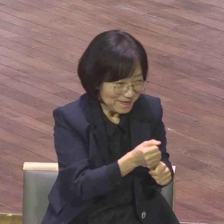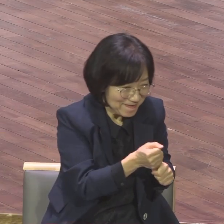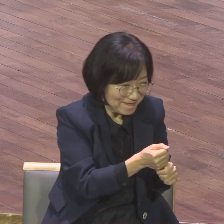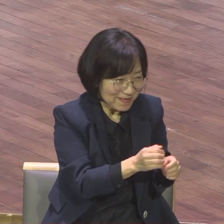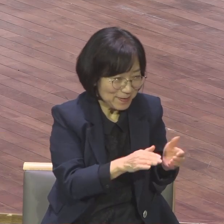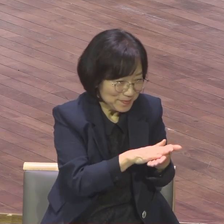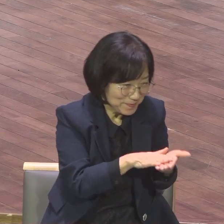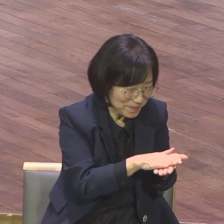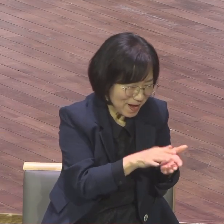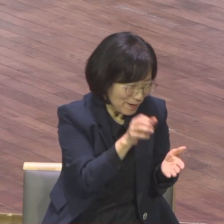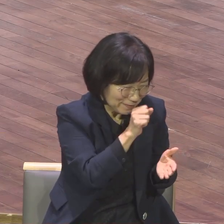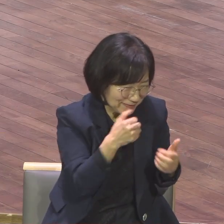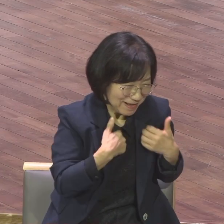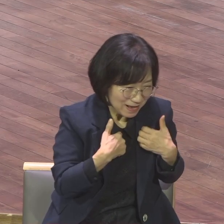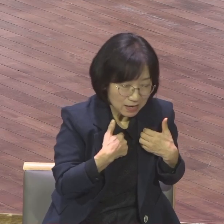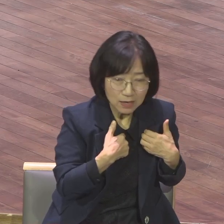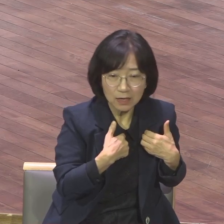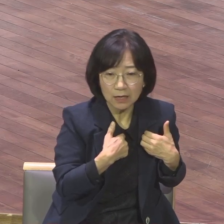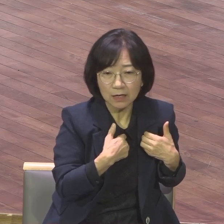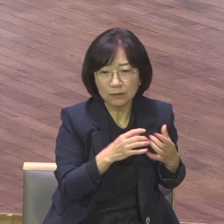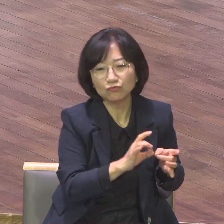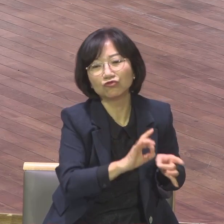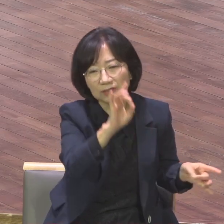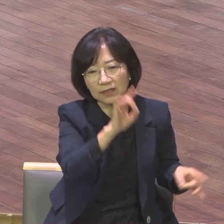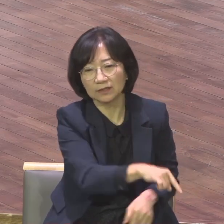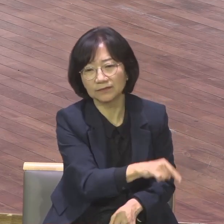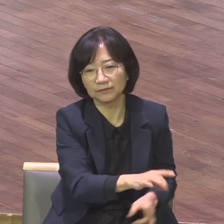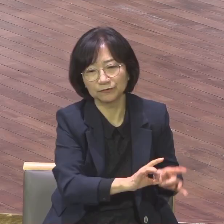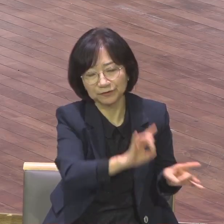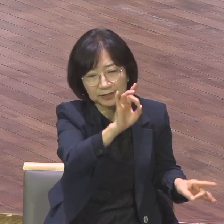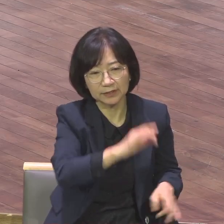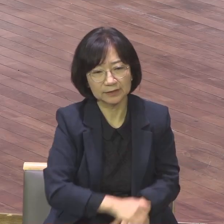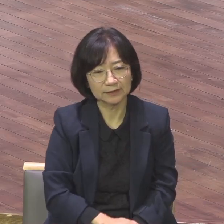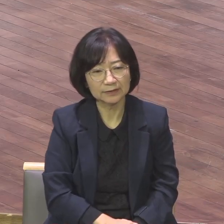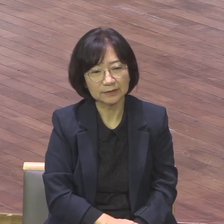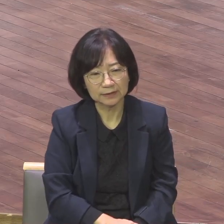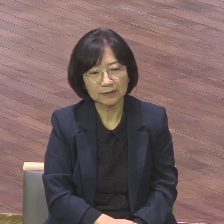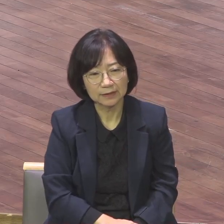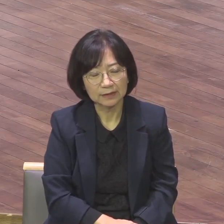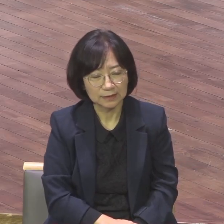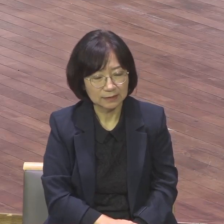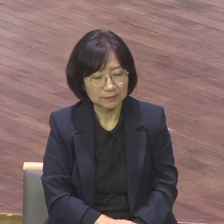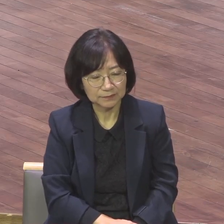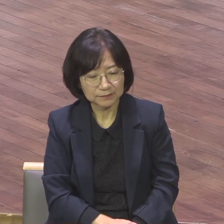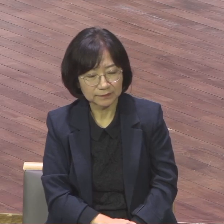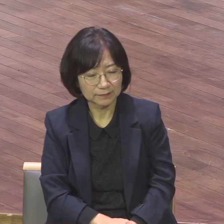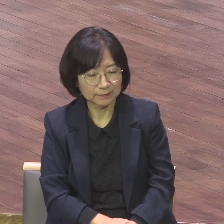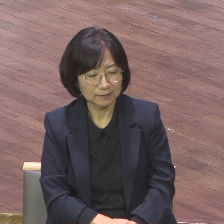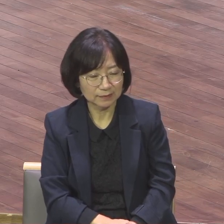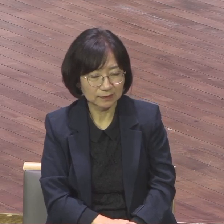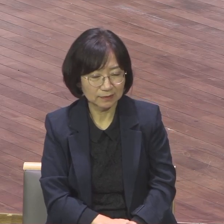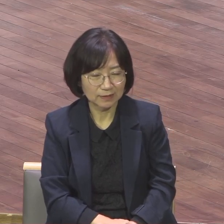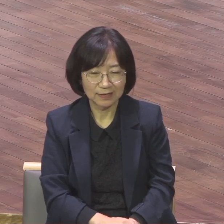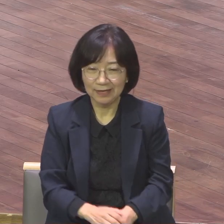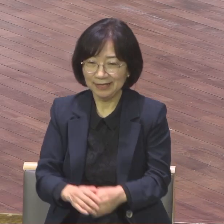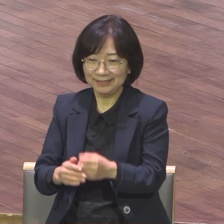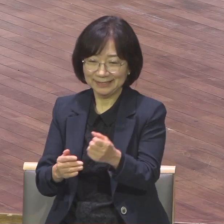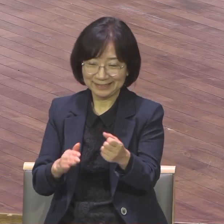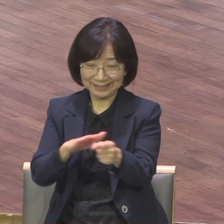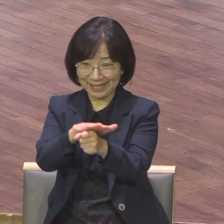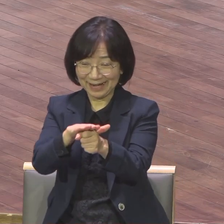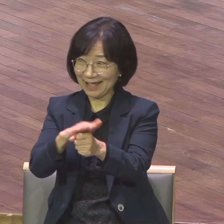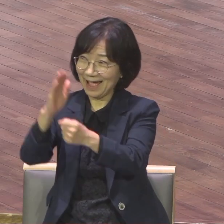그 우상이요. 형상 우상, 지식 우상, 물질 우상, 형상 모두 우상. 하나님보다 더 사랑하는